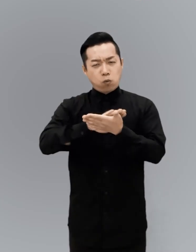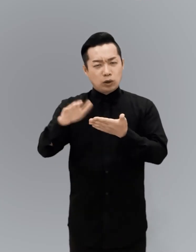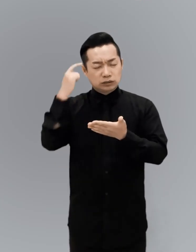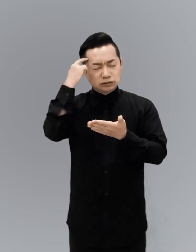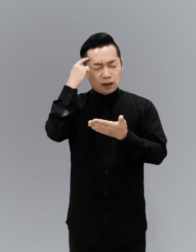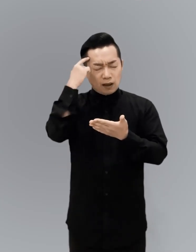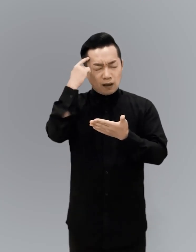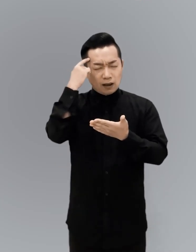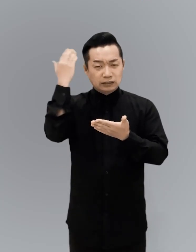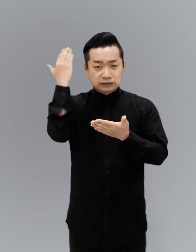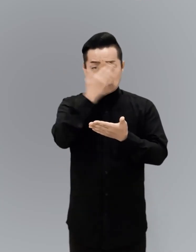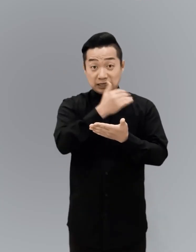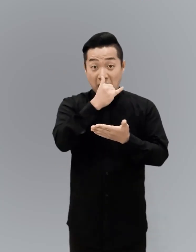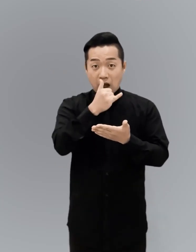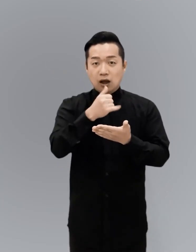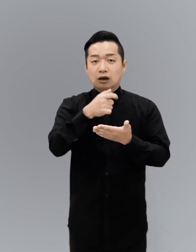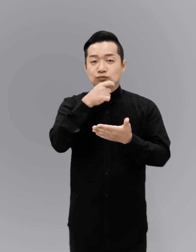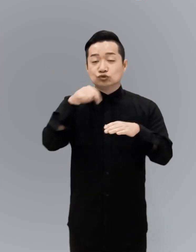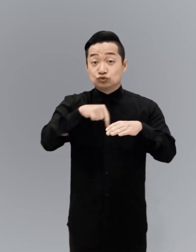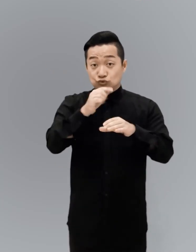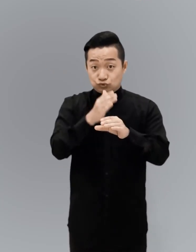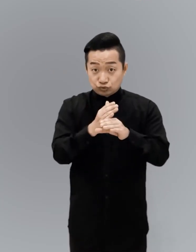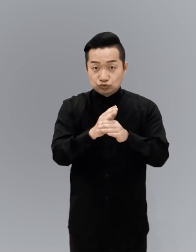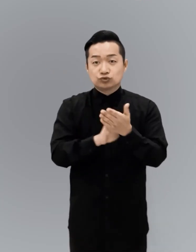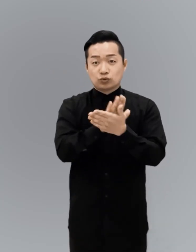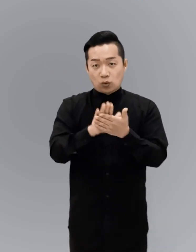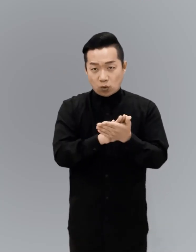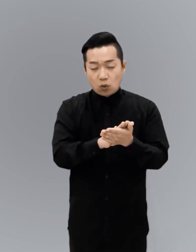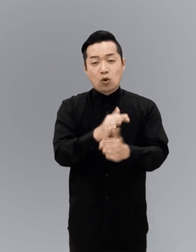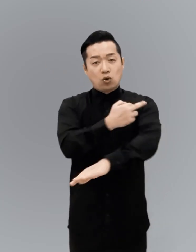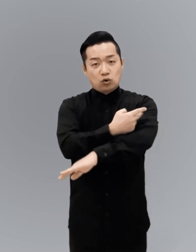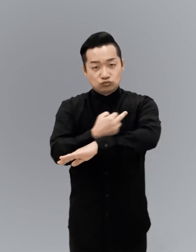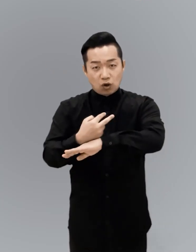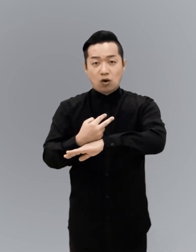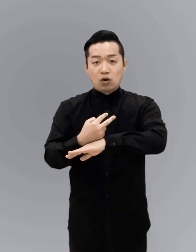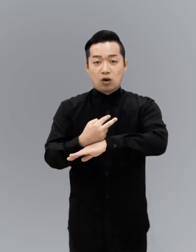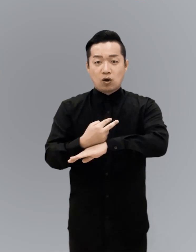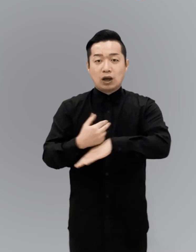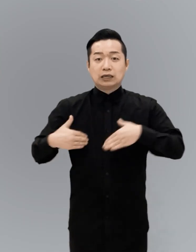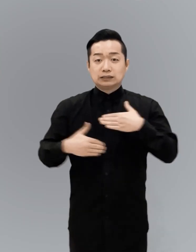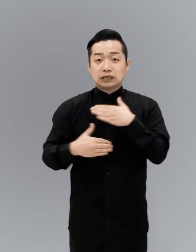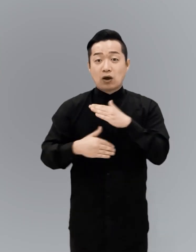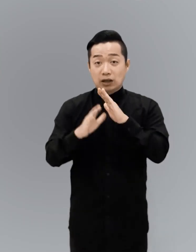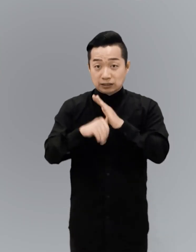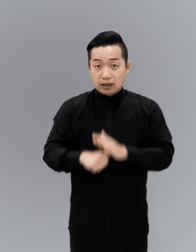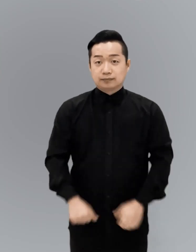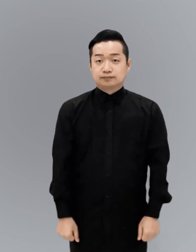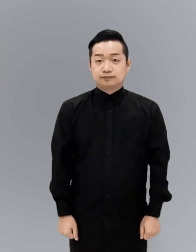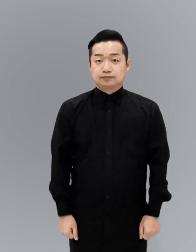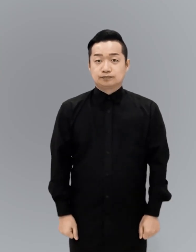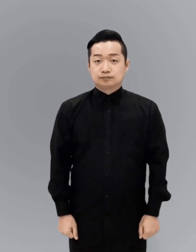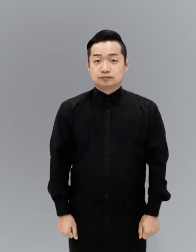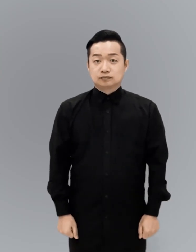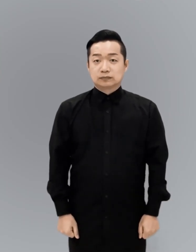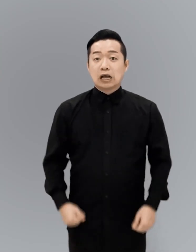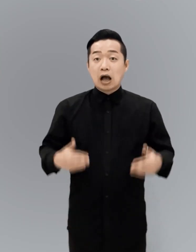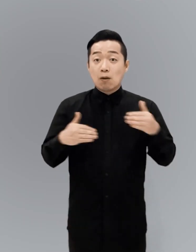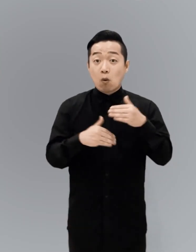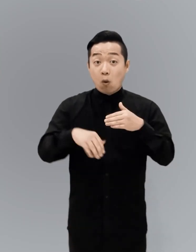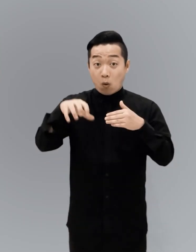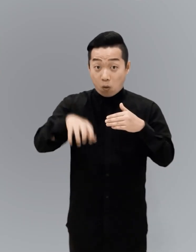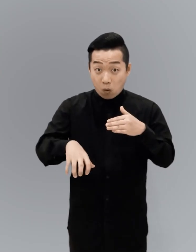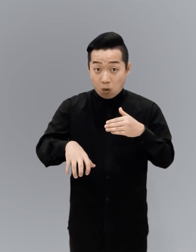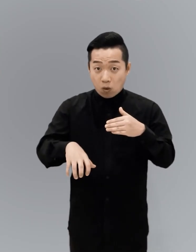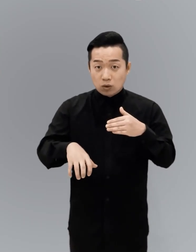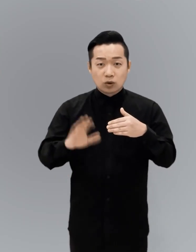깨어남이 있더라고요. 그래서 뭐 물속에서 이렇게 놀 때, 수영할 때나 아니면 샤워할 때나 아니면